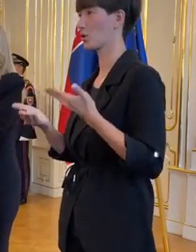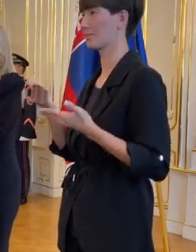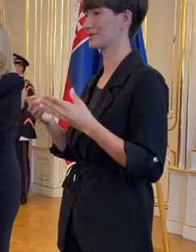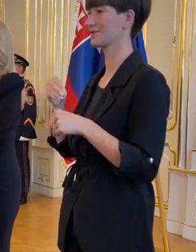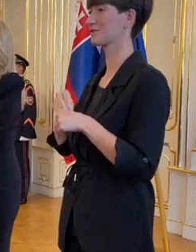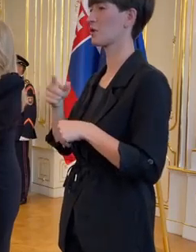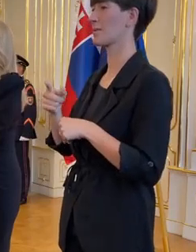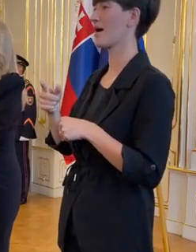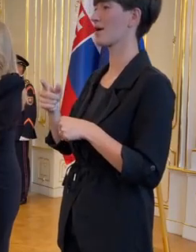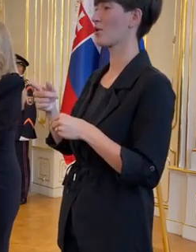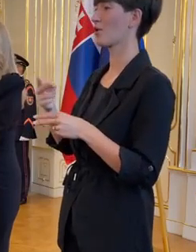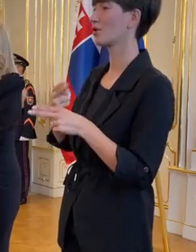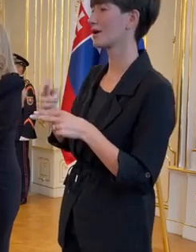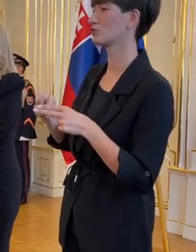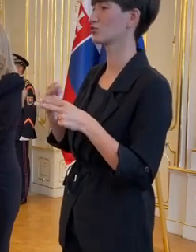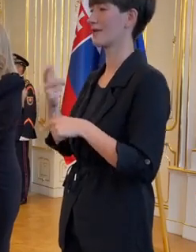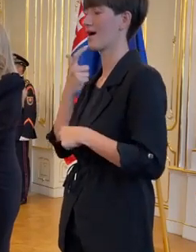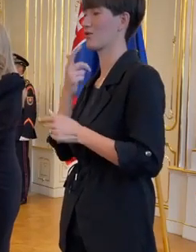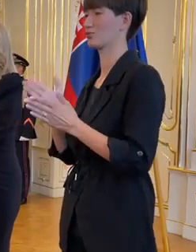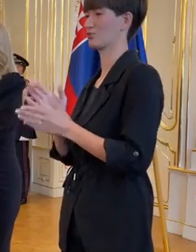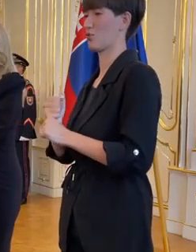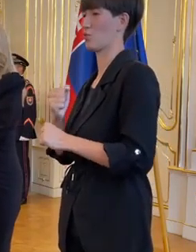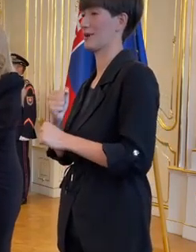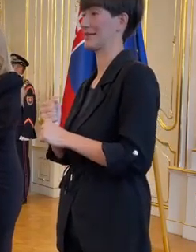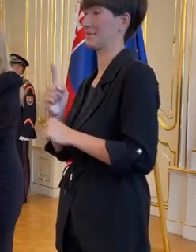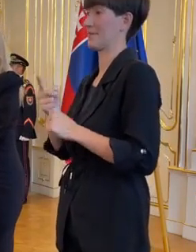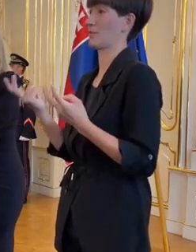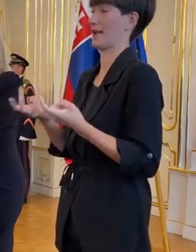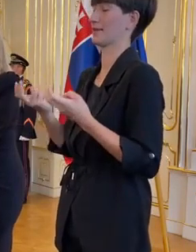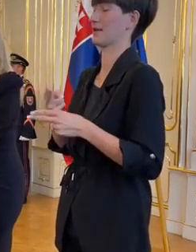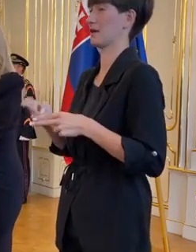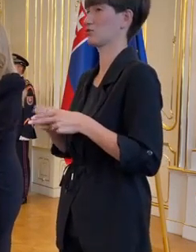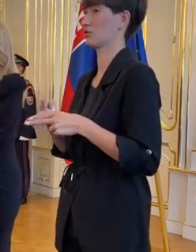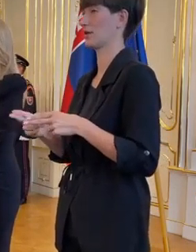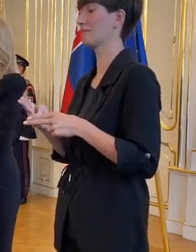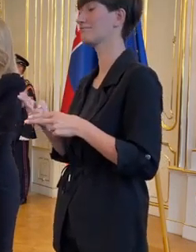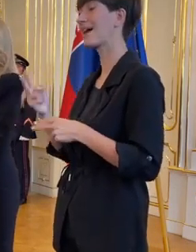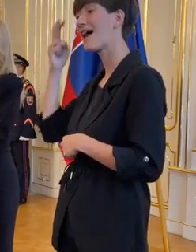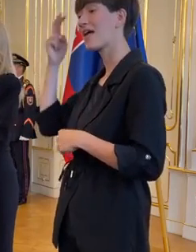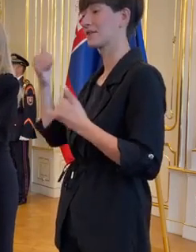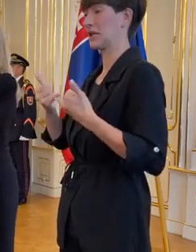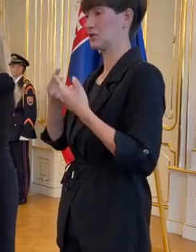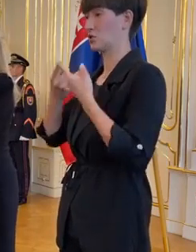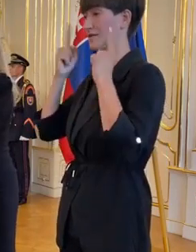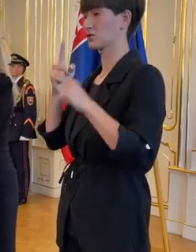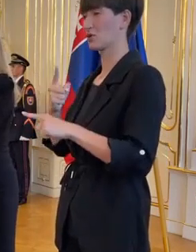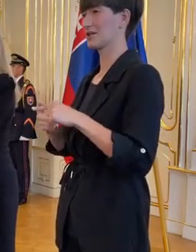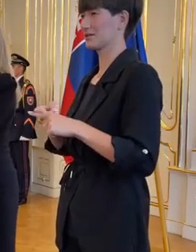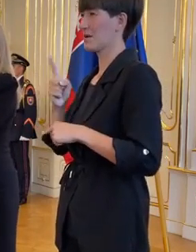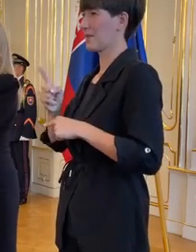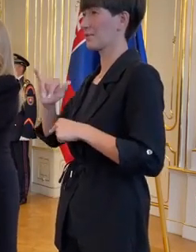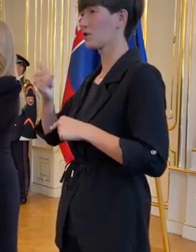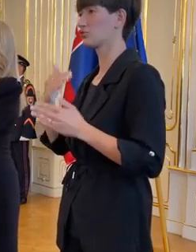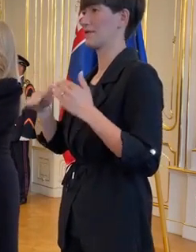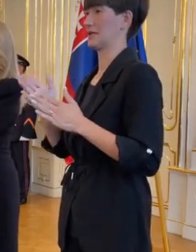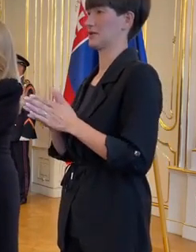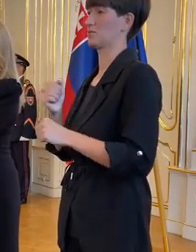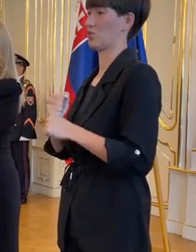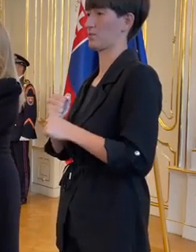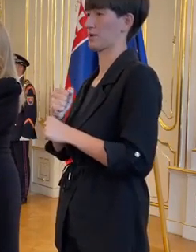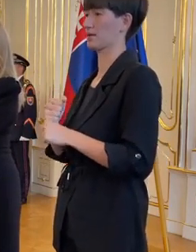ak sa nachádza krajina v kríze. Rovnako je však zodpovednosťou a právom každého politika pomenovať